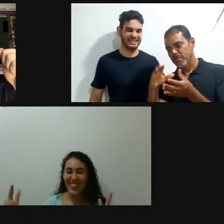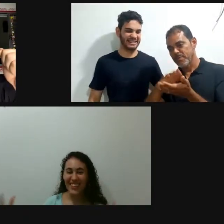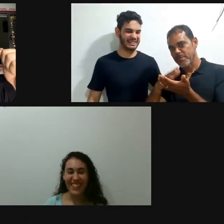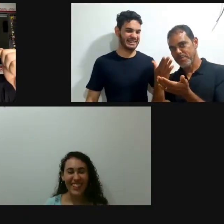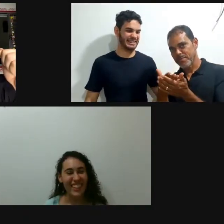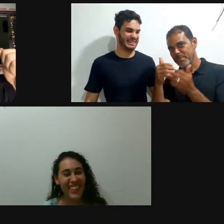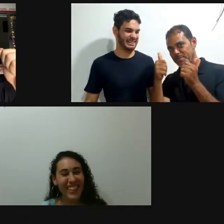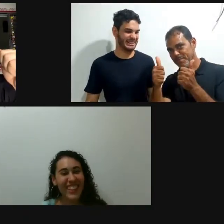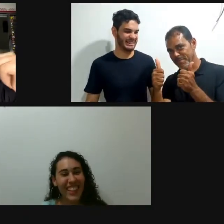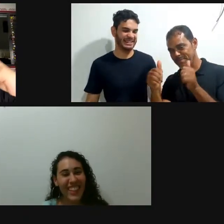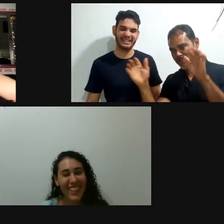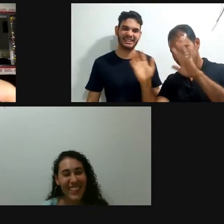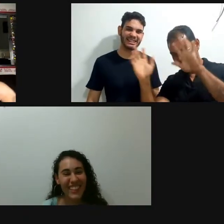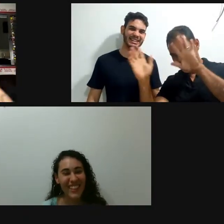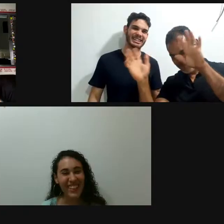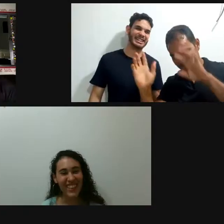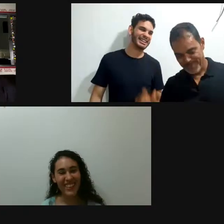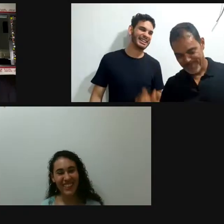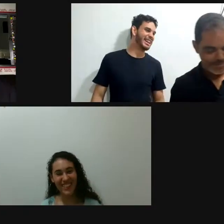Livro.